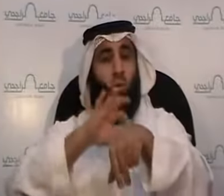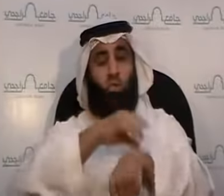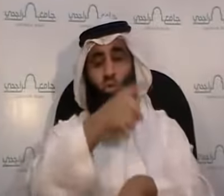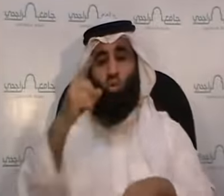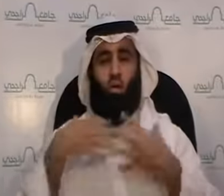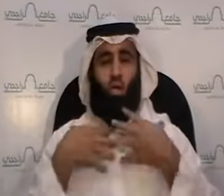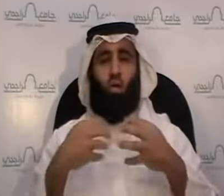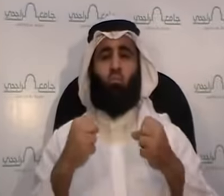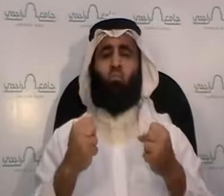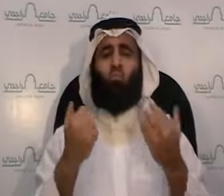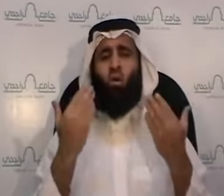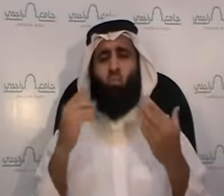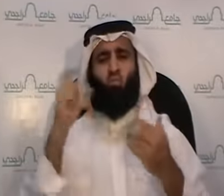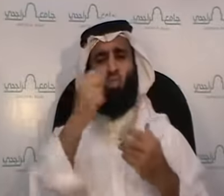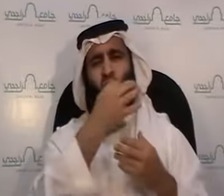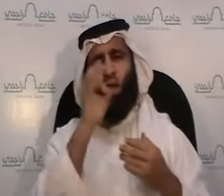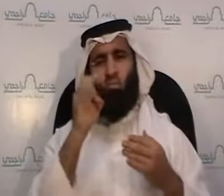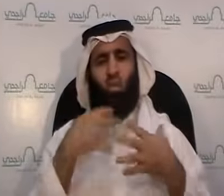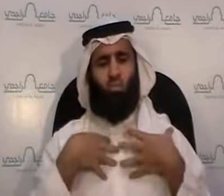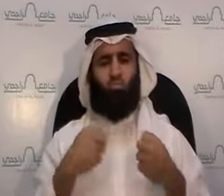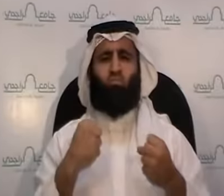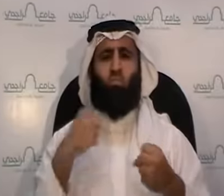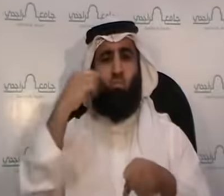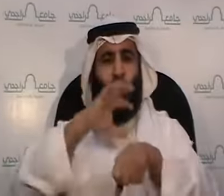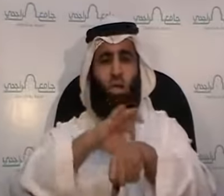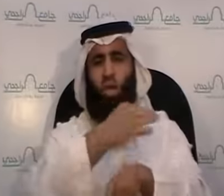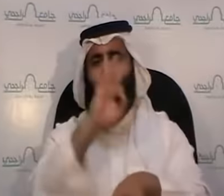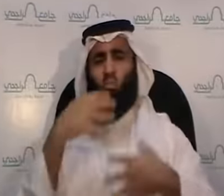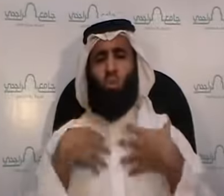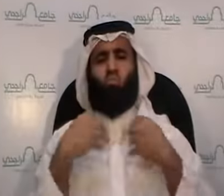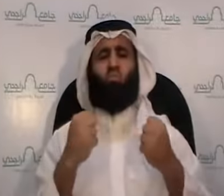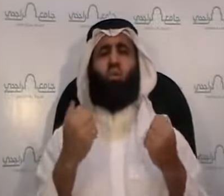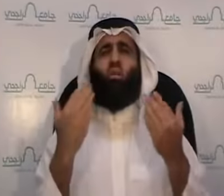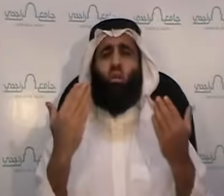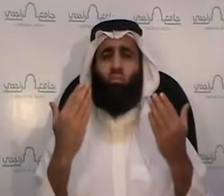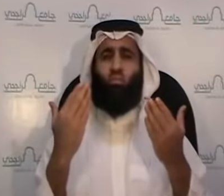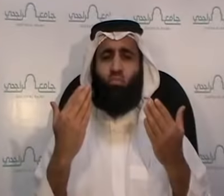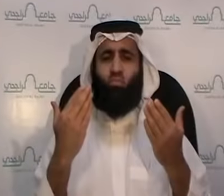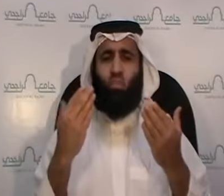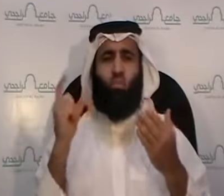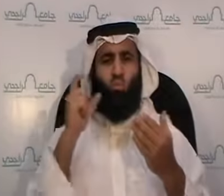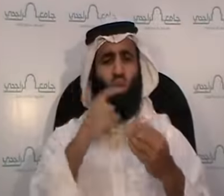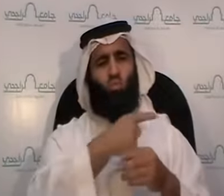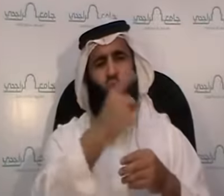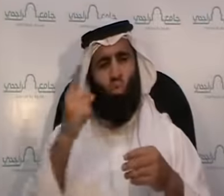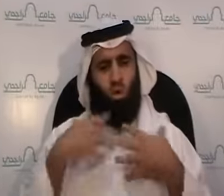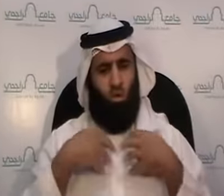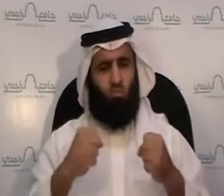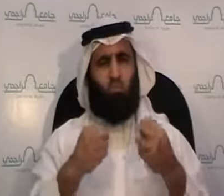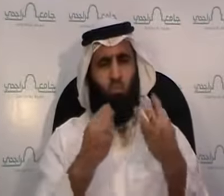اللهم اشف مرضى المسلمين، اللهم اشف مرضى المسلمين، اللهم اشفنا ومرضى المسلمين. اللهم انزل علينا وعليهم